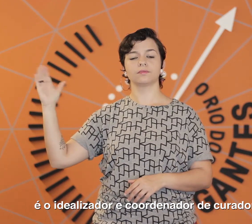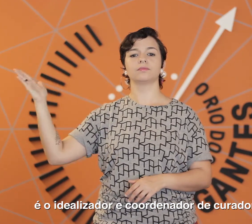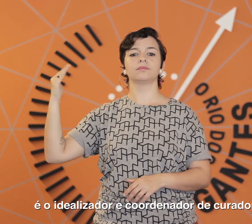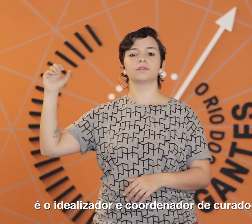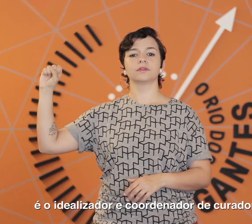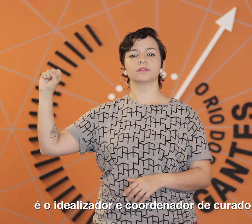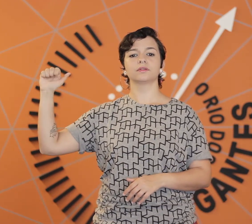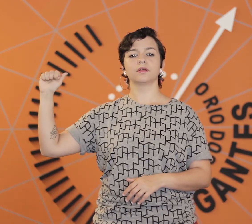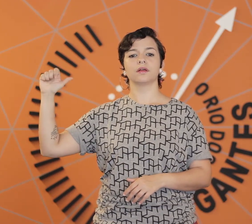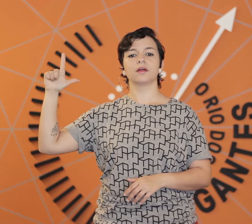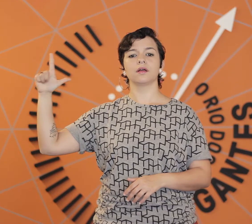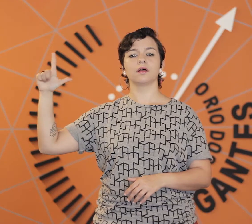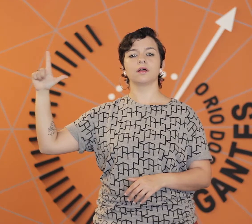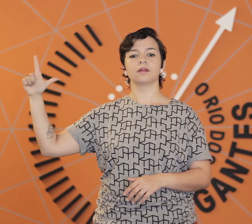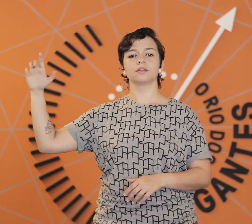curadoria.